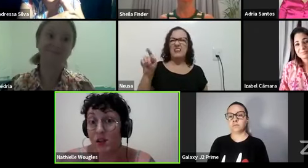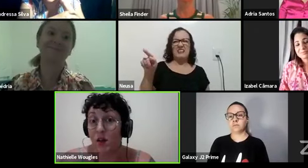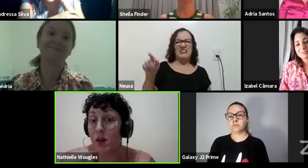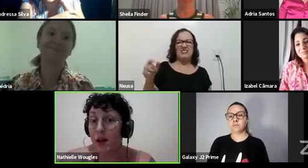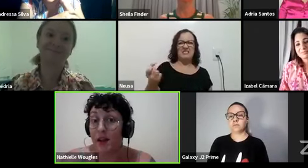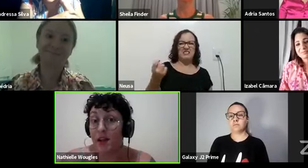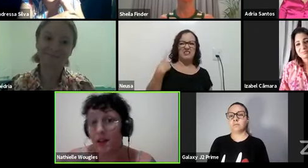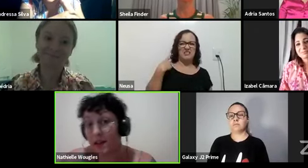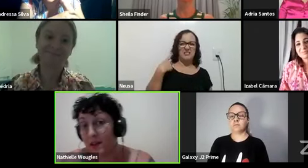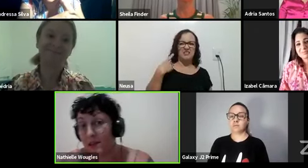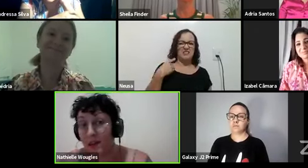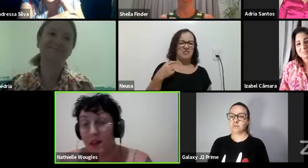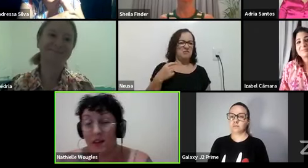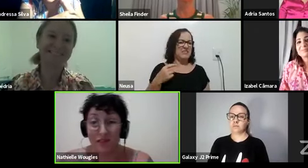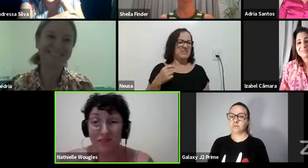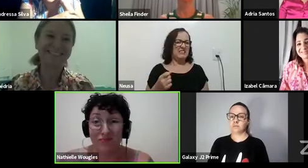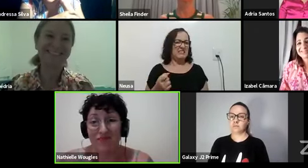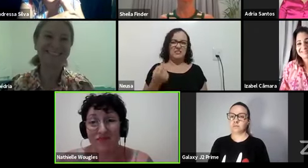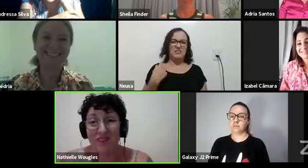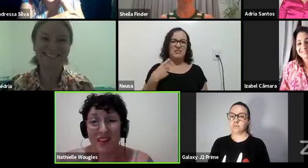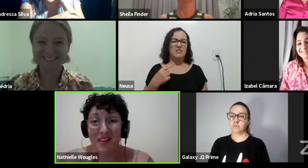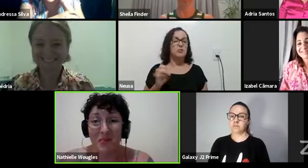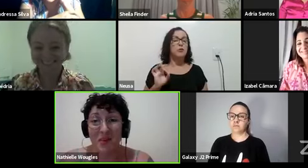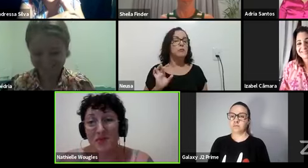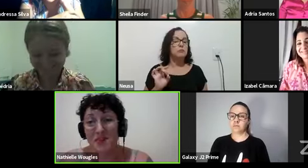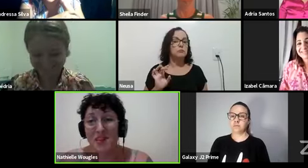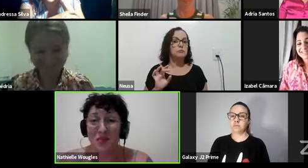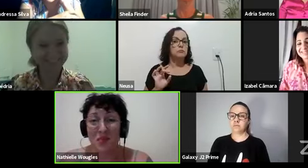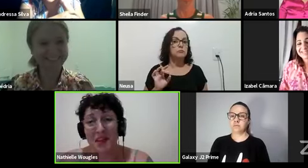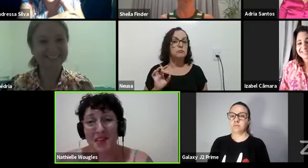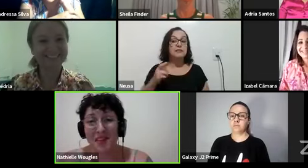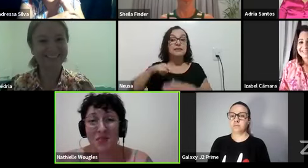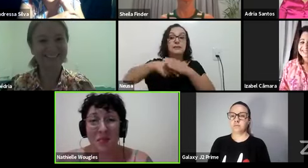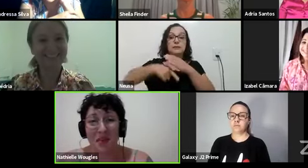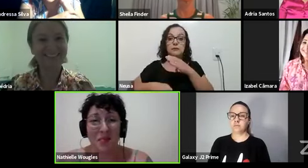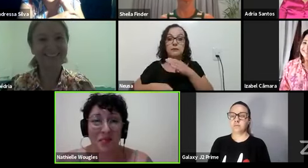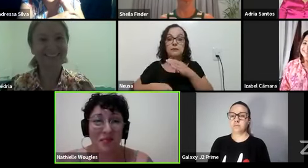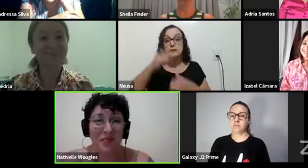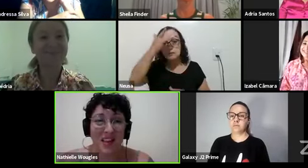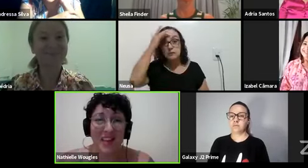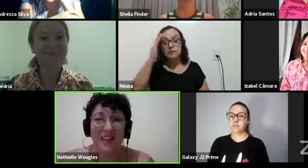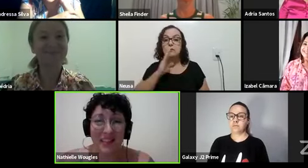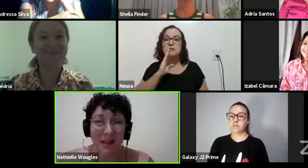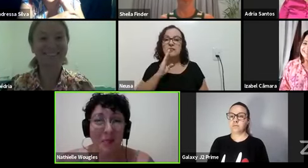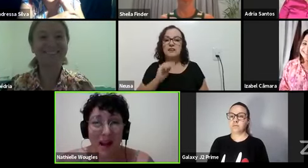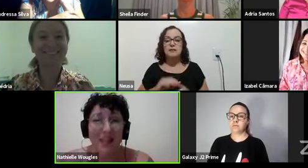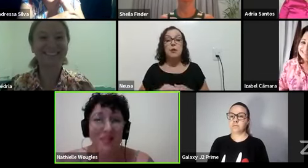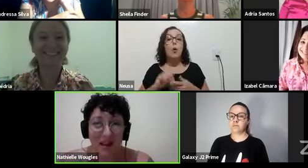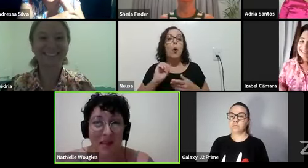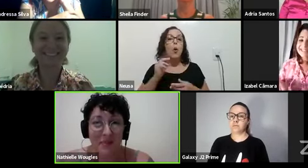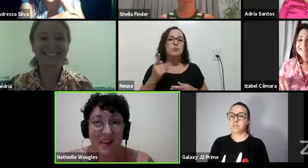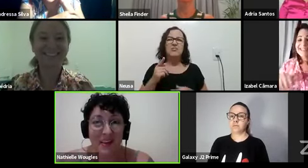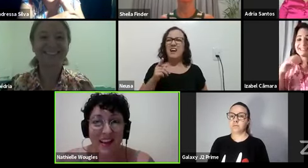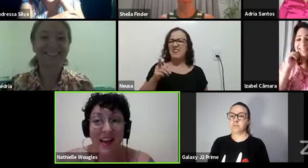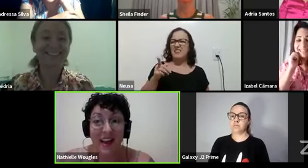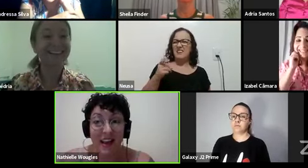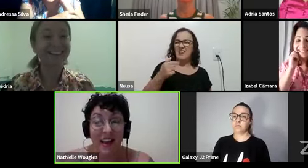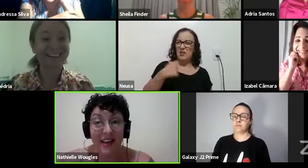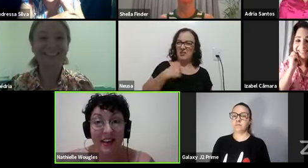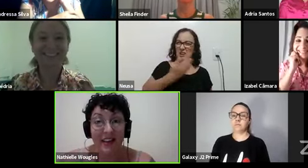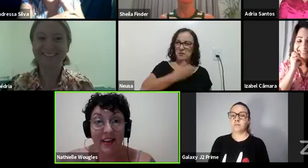estranha, deslocada, né? Também não sei se eu vou querer ser tua amiga, porque você dá trabalho,